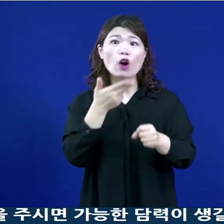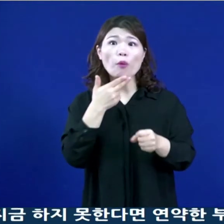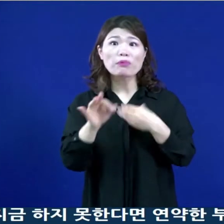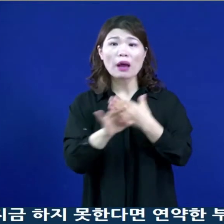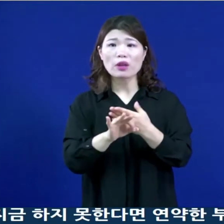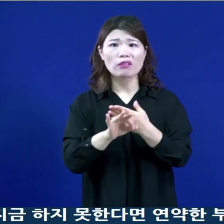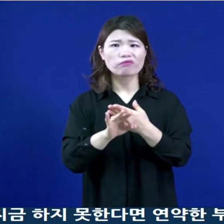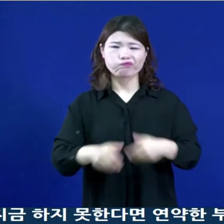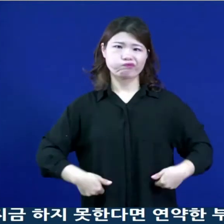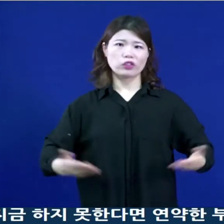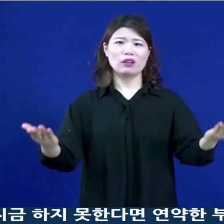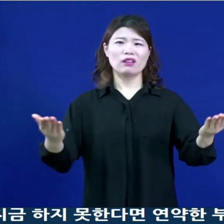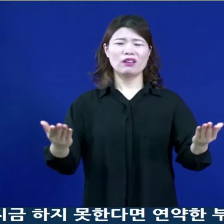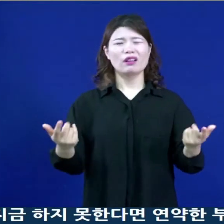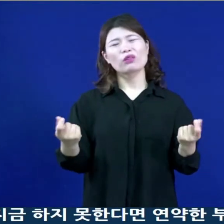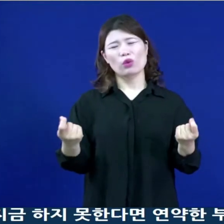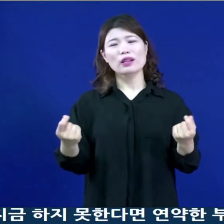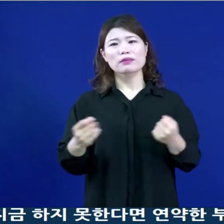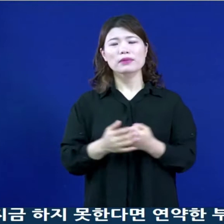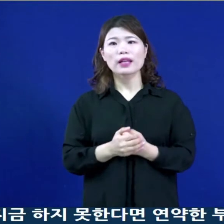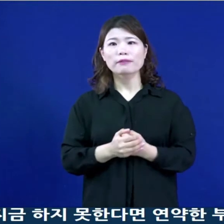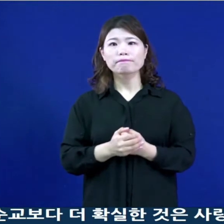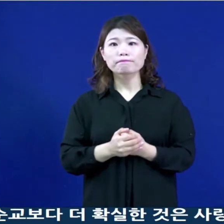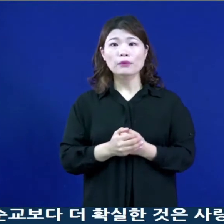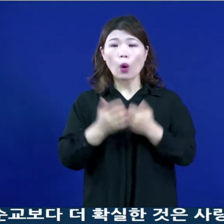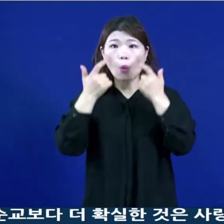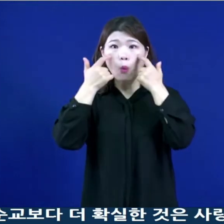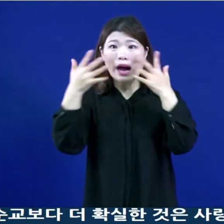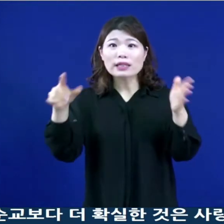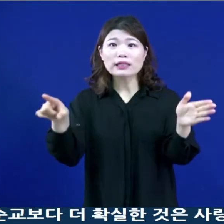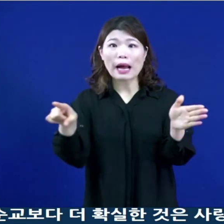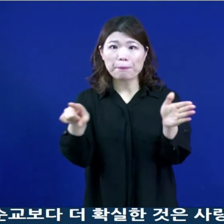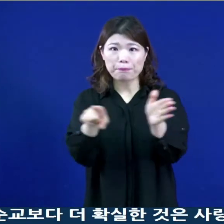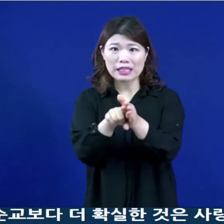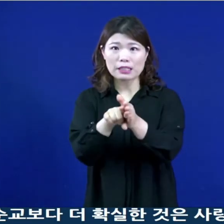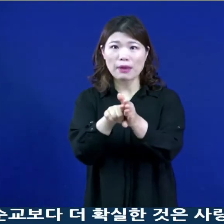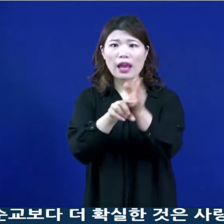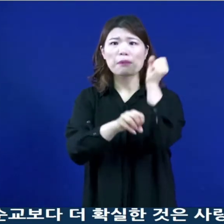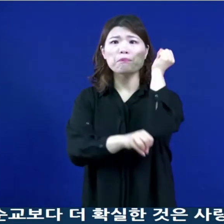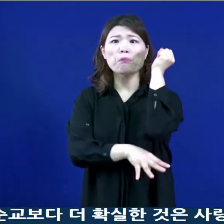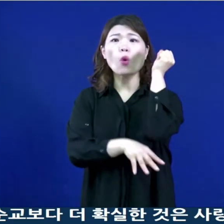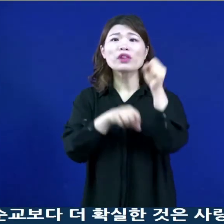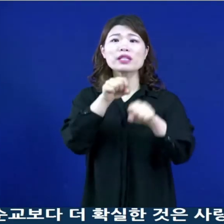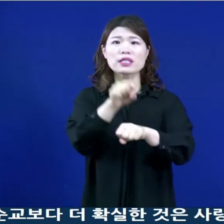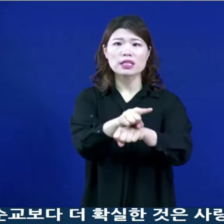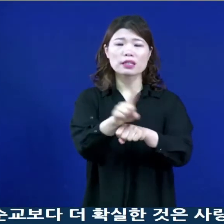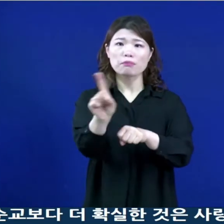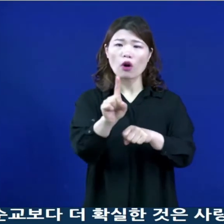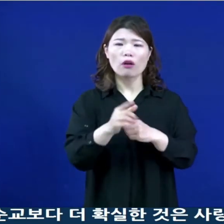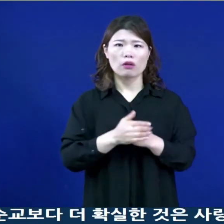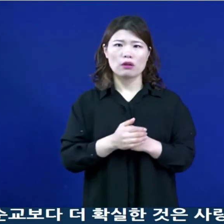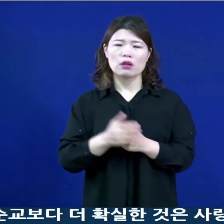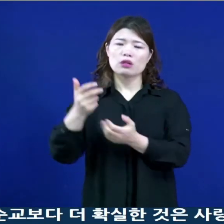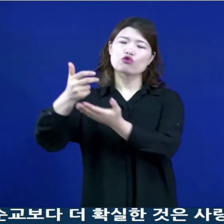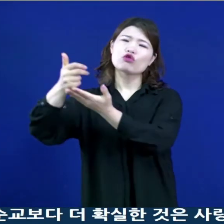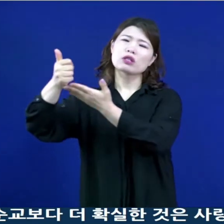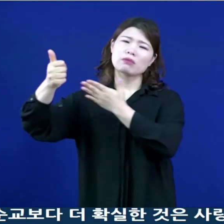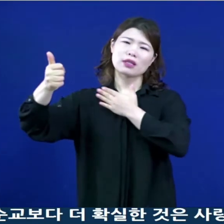거죠. 그래서 정말 확실한 믿음의 본질은 주님이 나를 사랑하시는